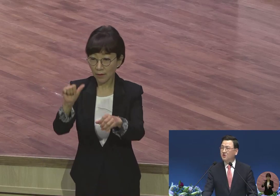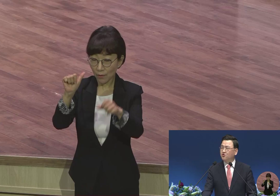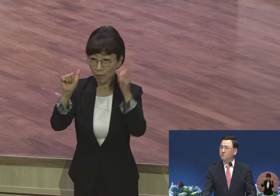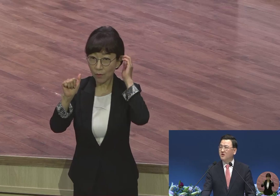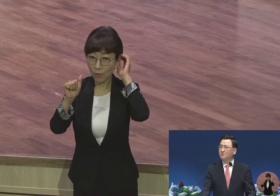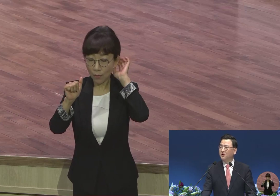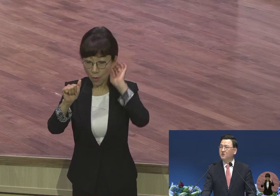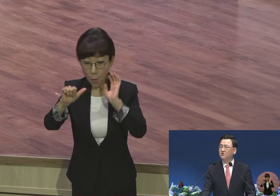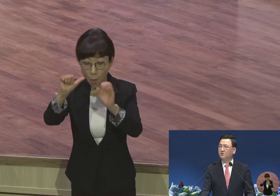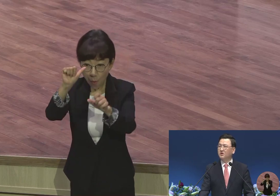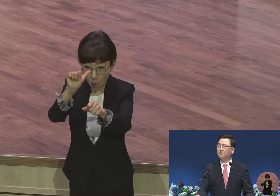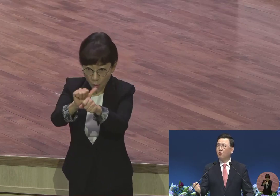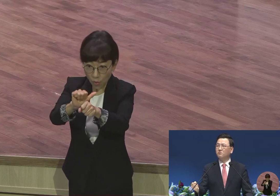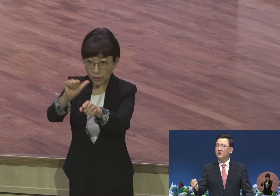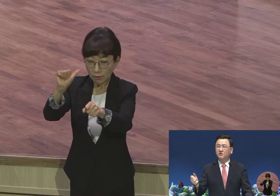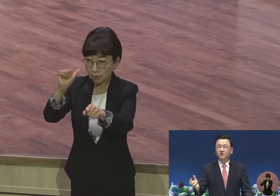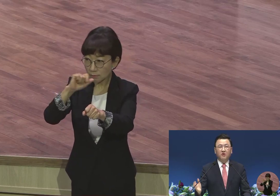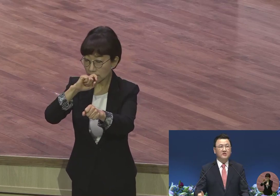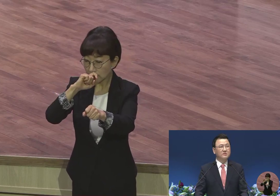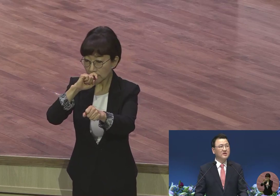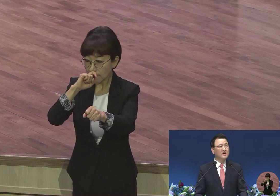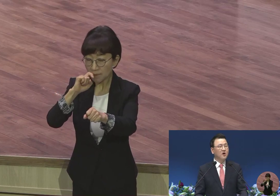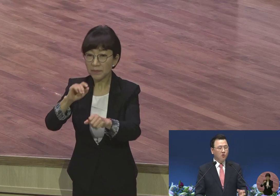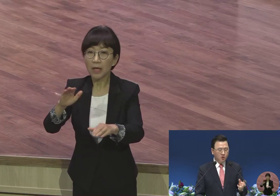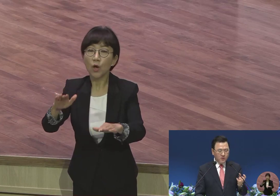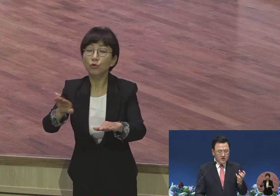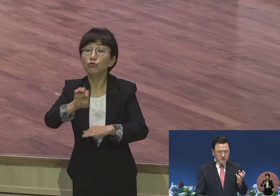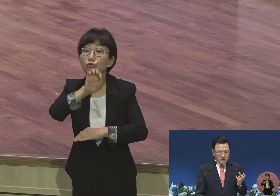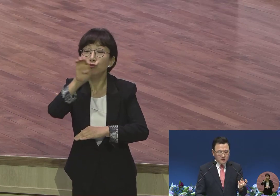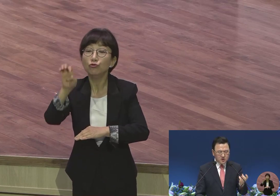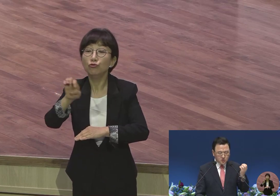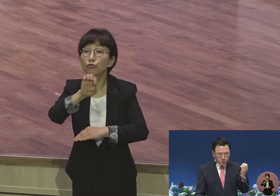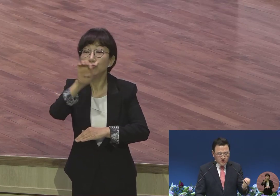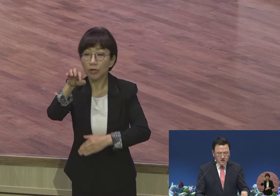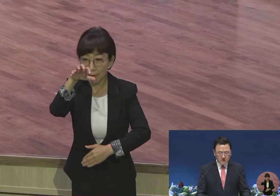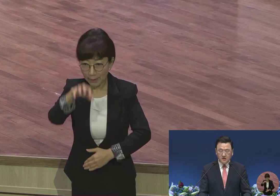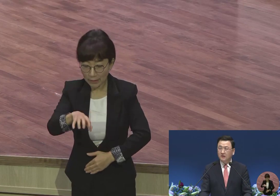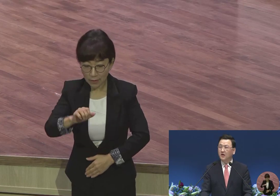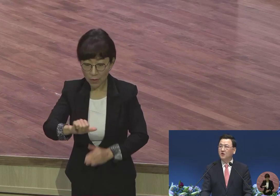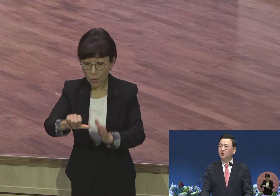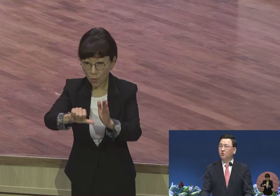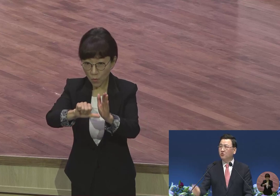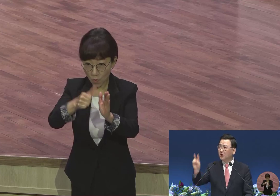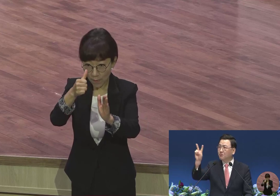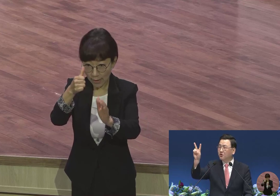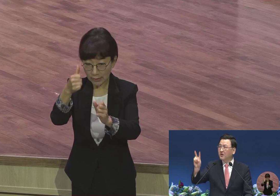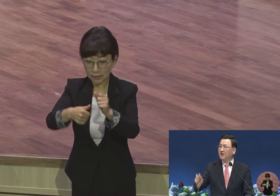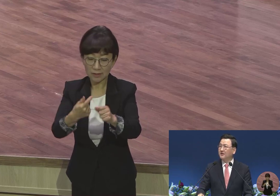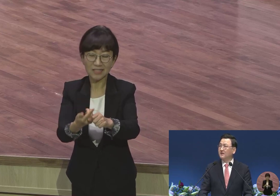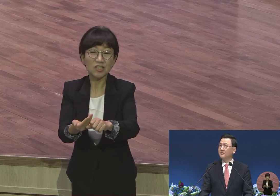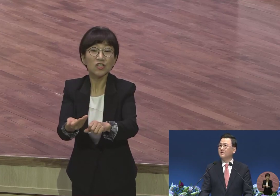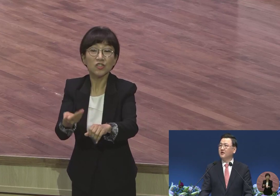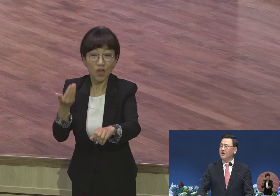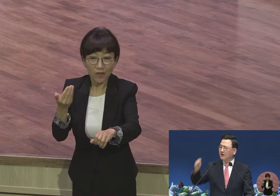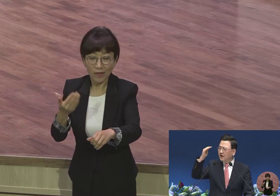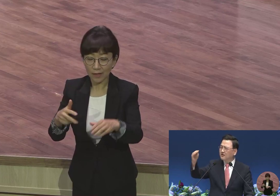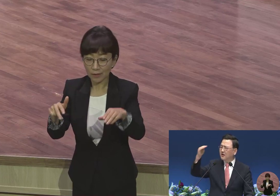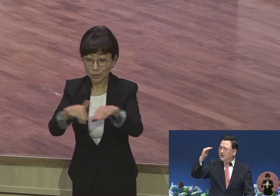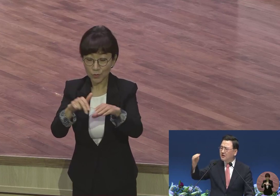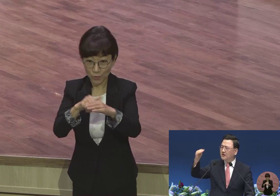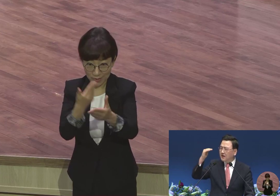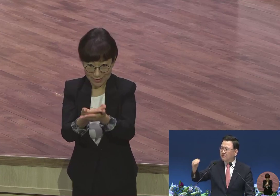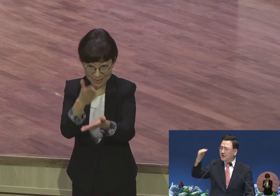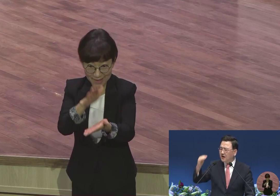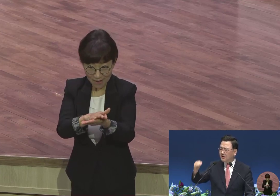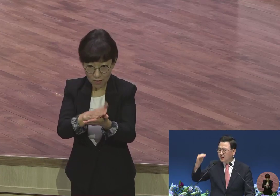종교개혁을 했습니다. 수많은 평신도들이 이 복음 때문에 죽어갔습니다. 500년이 흐른 저 독일 땅에는 기독교는 2%밖에 안 돼요.